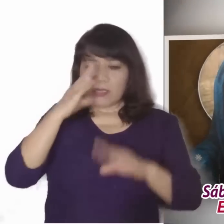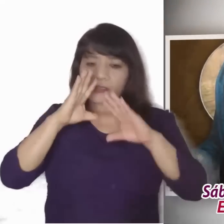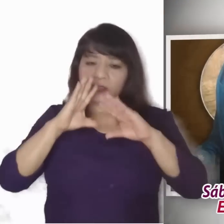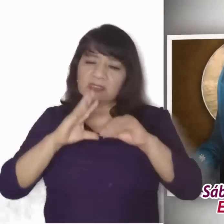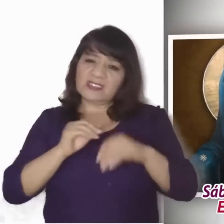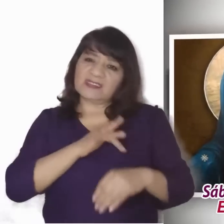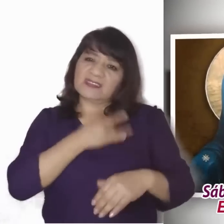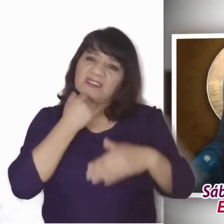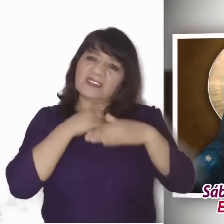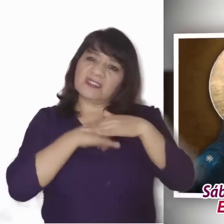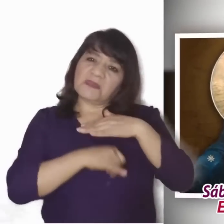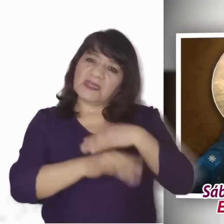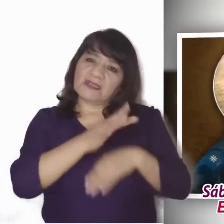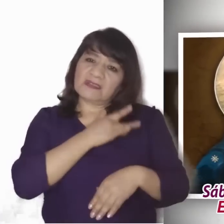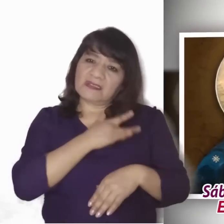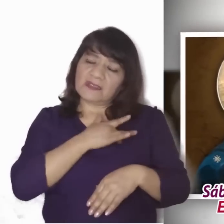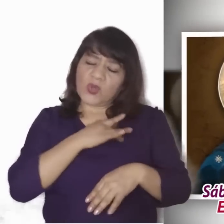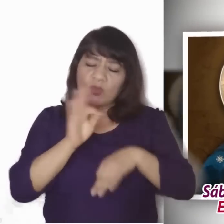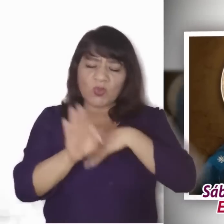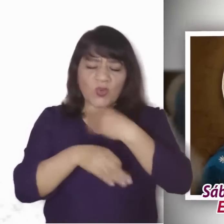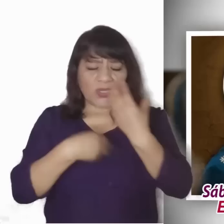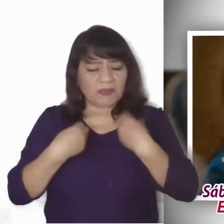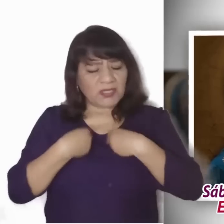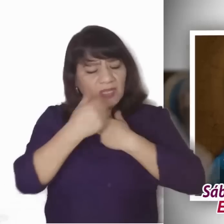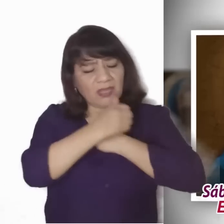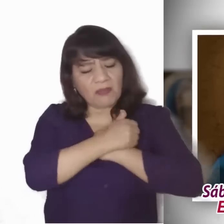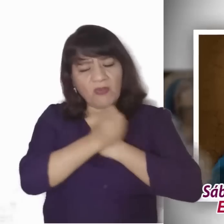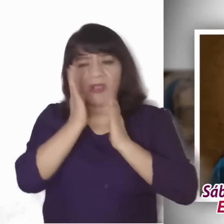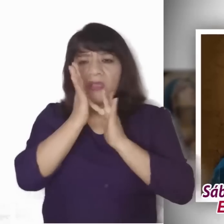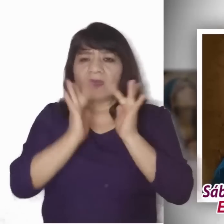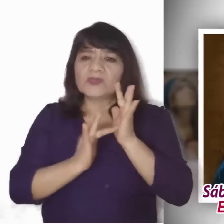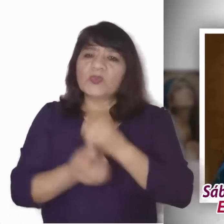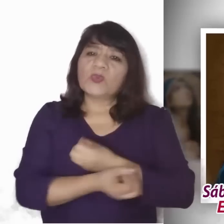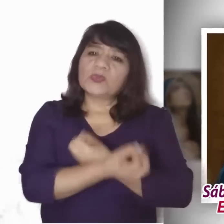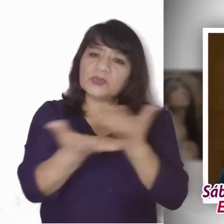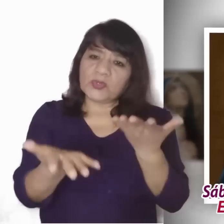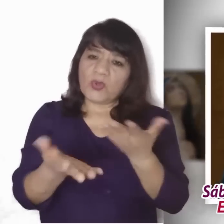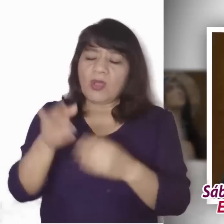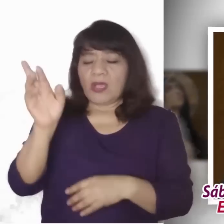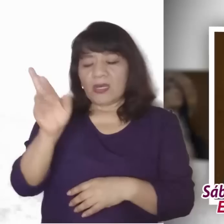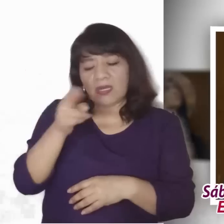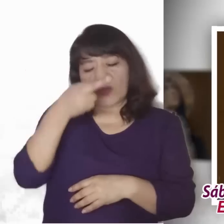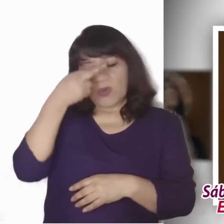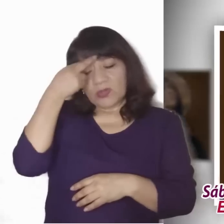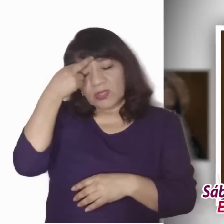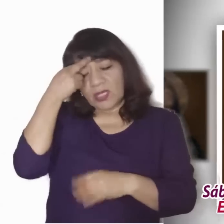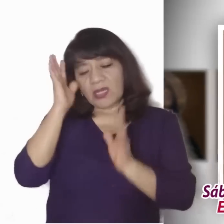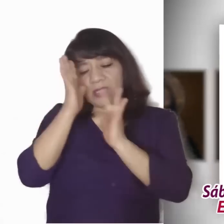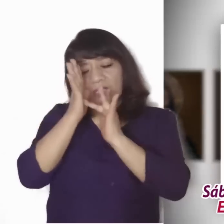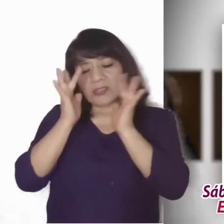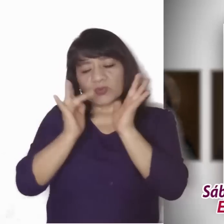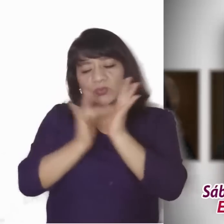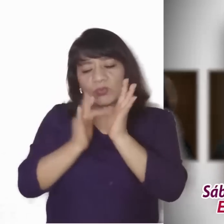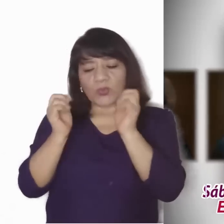en la intimidad, toda la vida de amor de Jesús, y recordar los espacios compartidos con